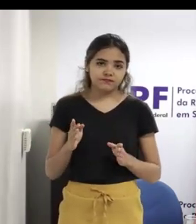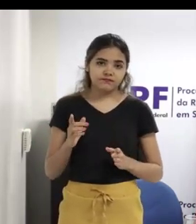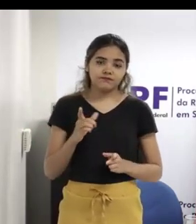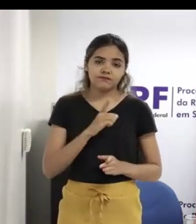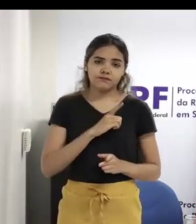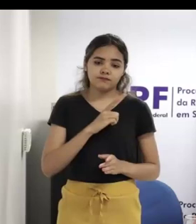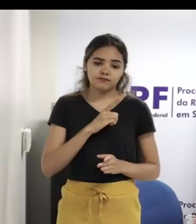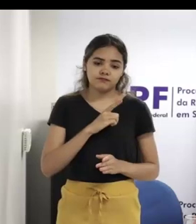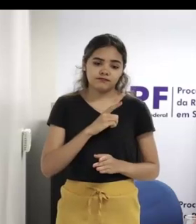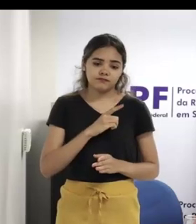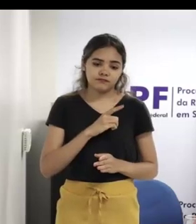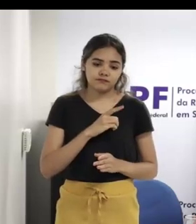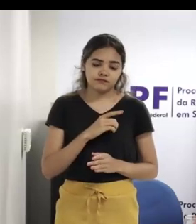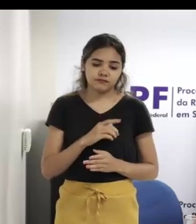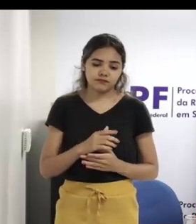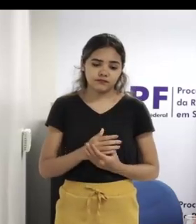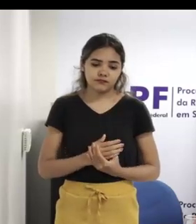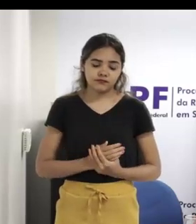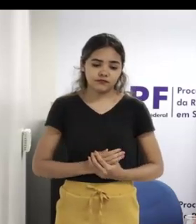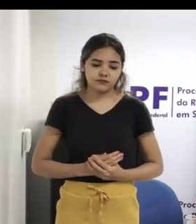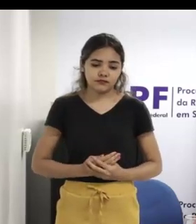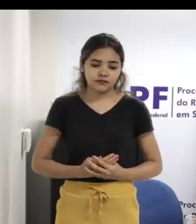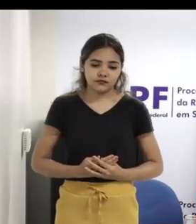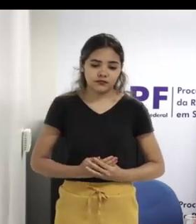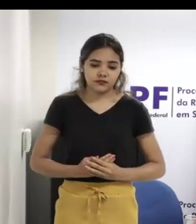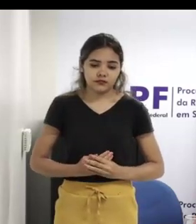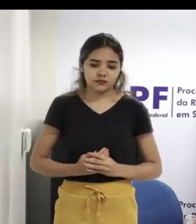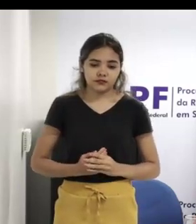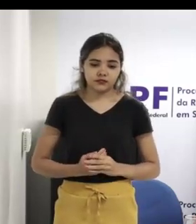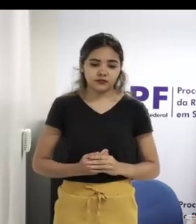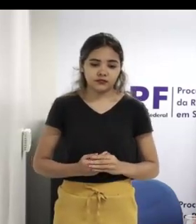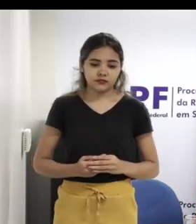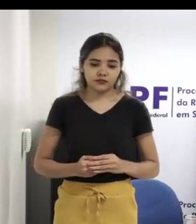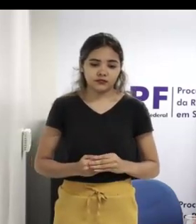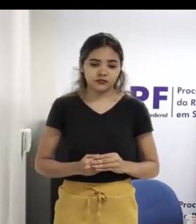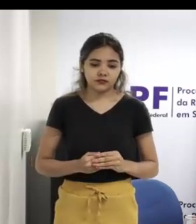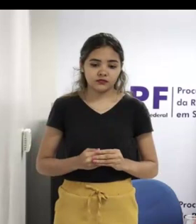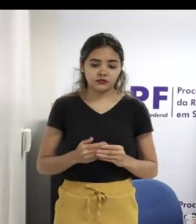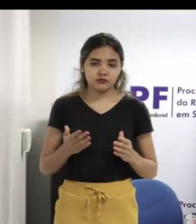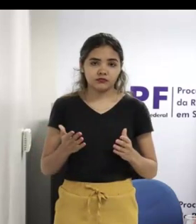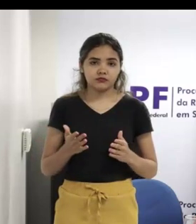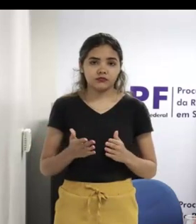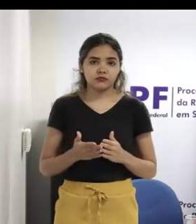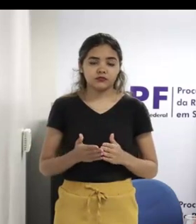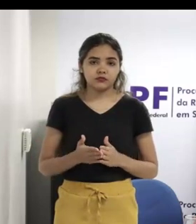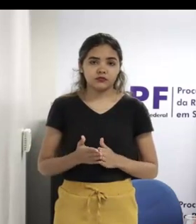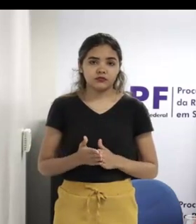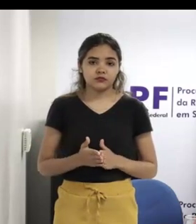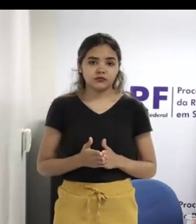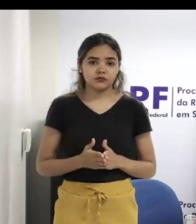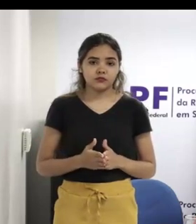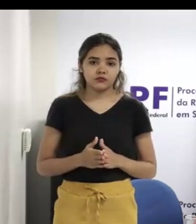as imagens por mais que ele tenha deletado o perfil as fotos as imagens mas vai est o registro tal